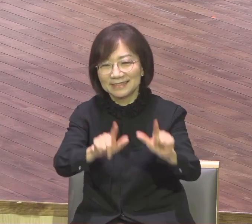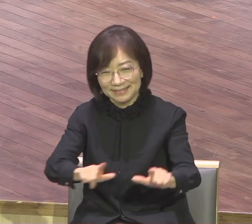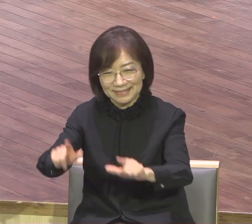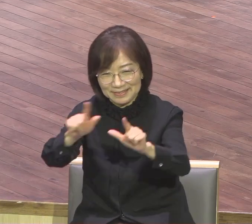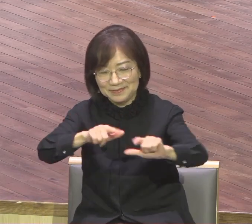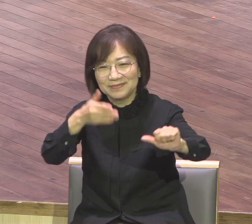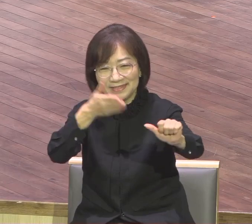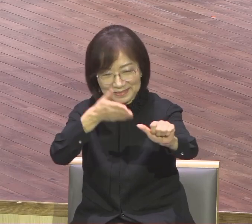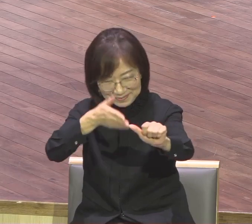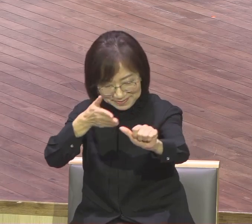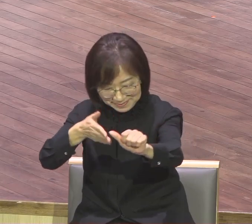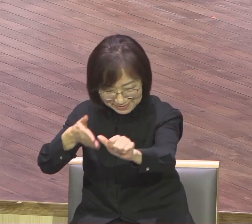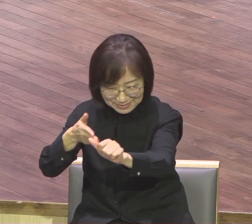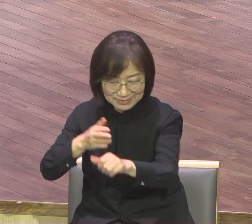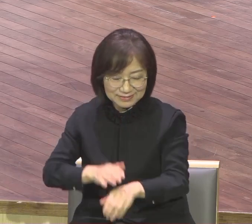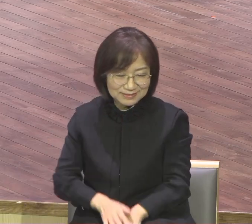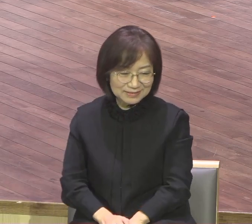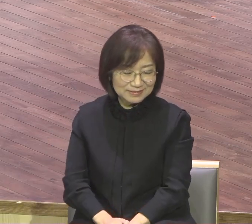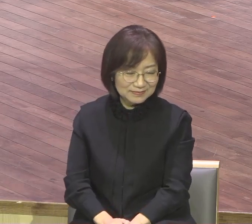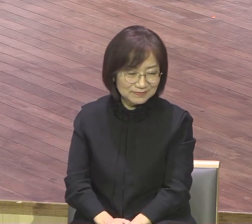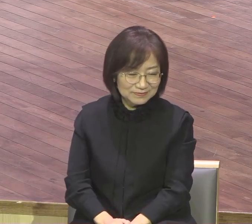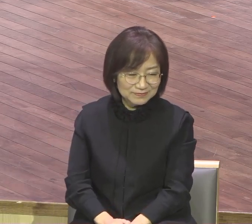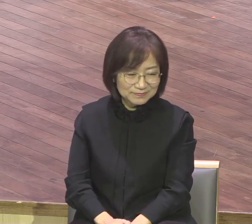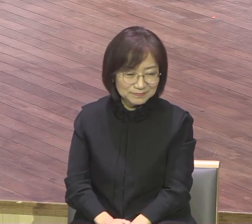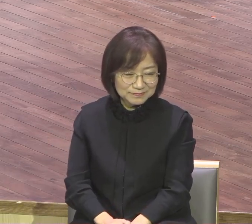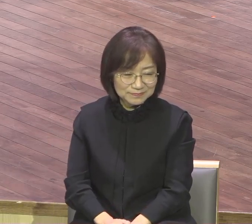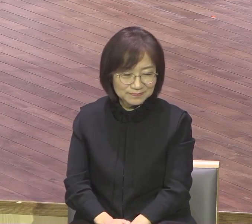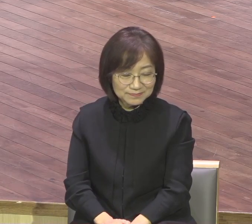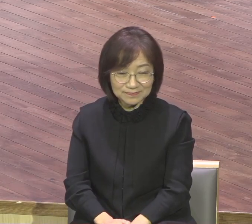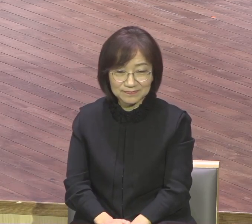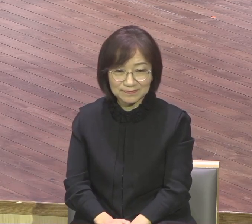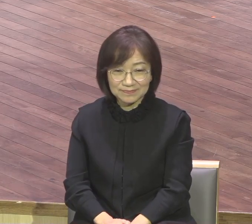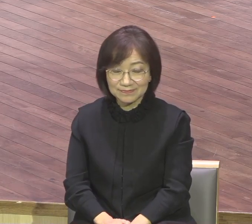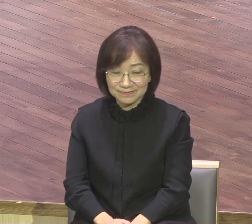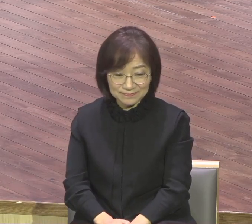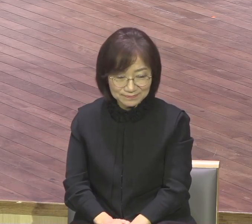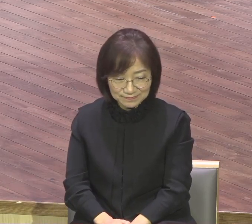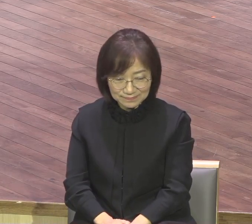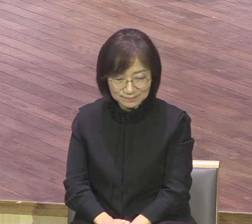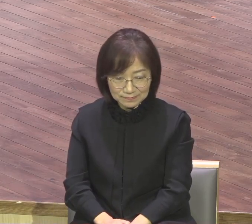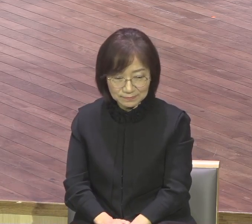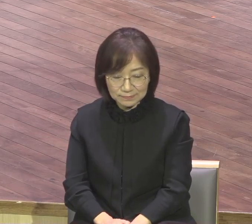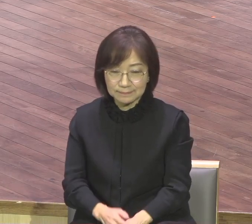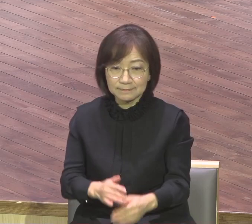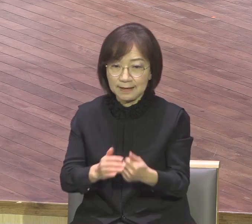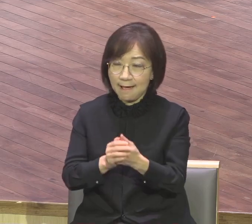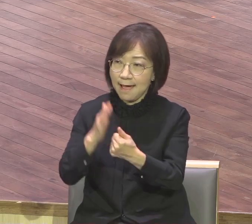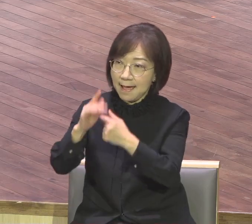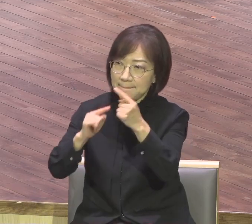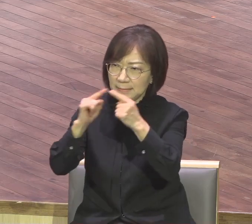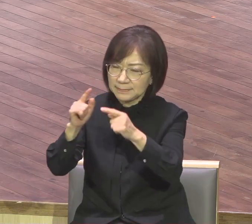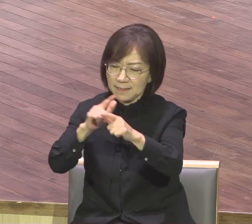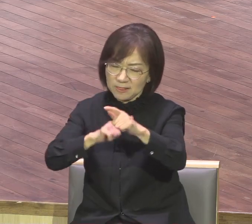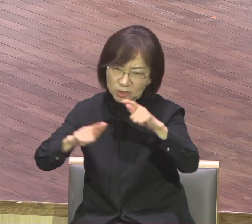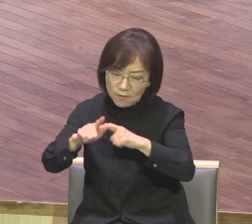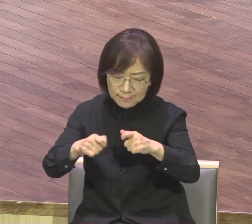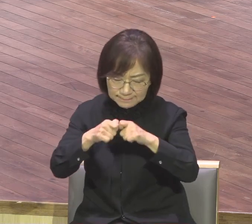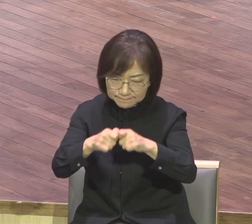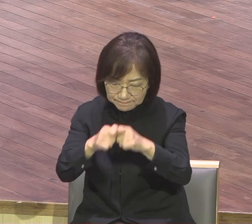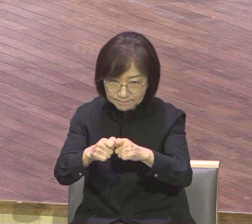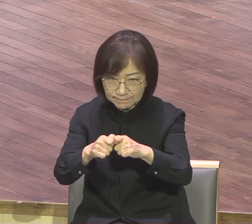esté dentro del Señor que establezca firmemente. 그러면 전에보다 더 구체적으로 하는 말씀을 묵상하게 되고 깨닫게 됨으로